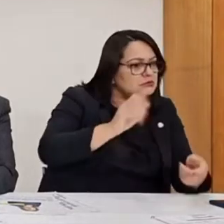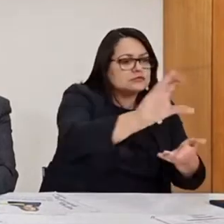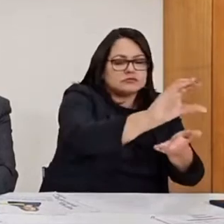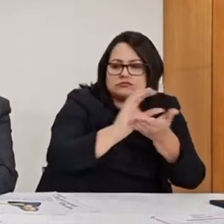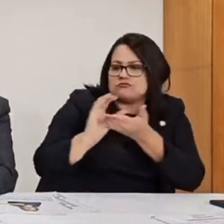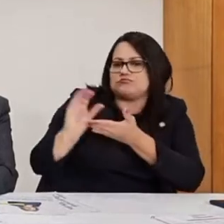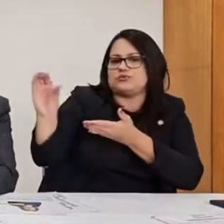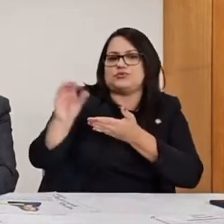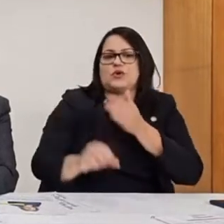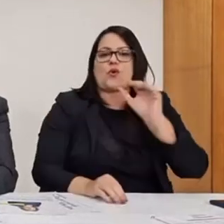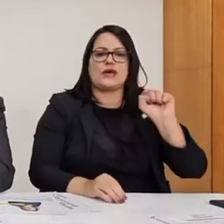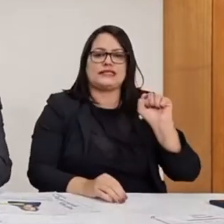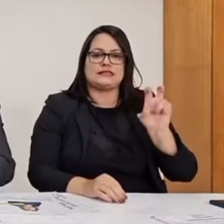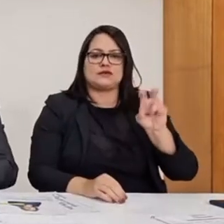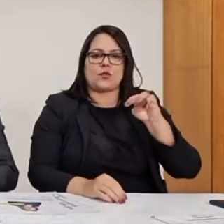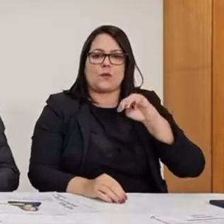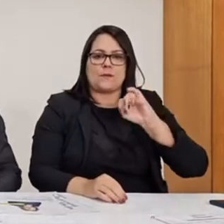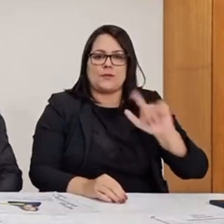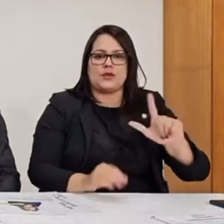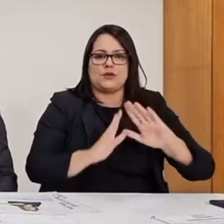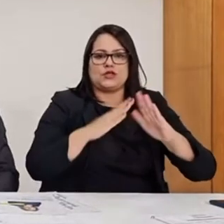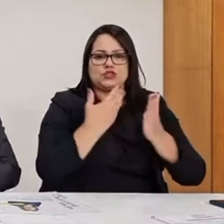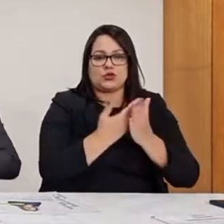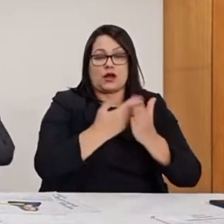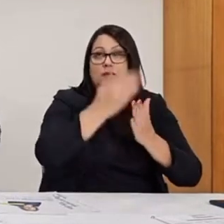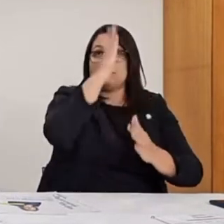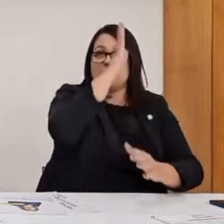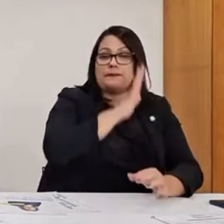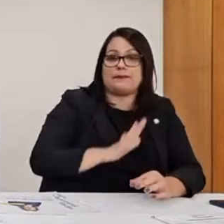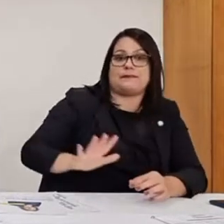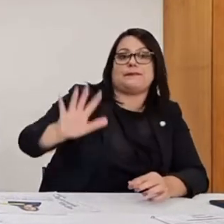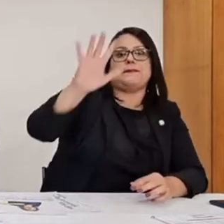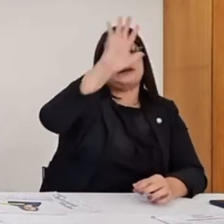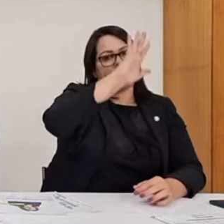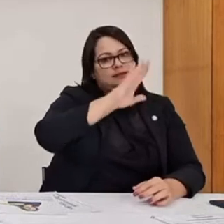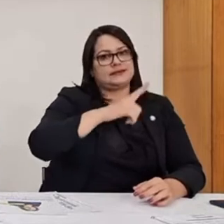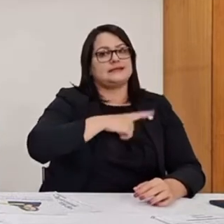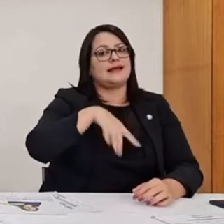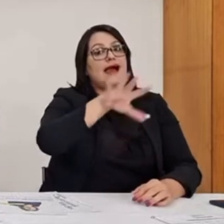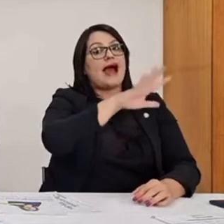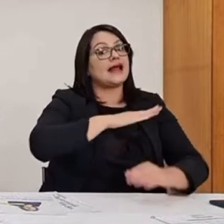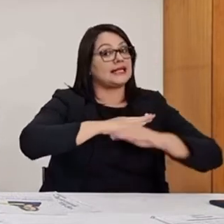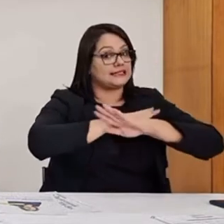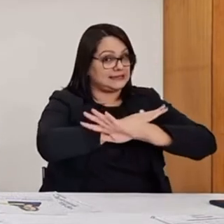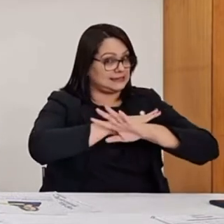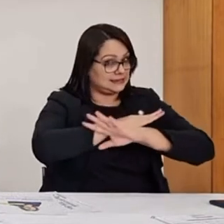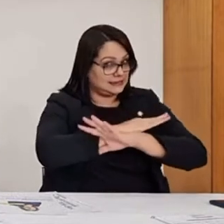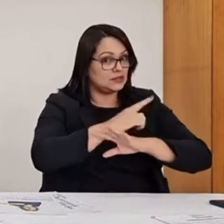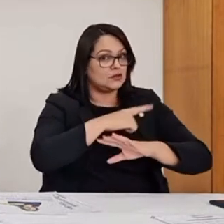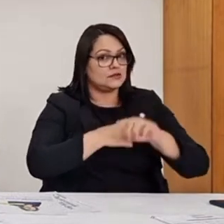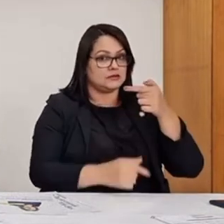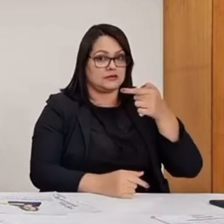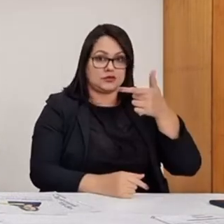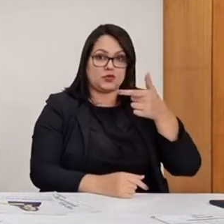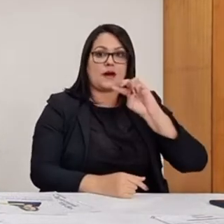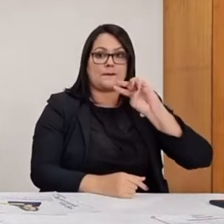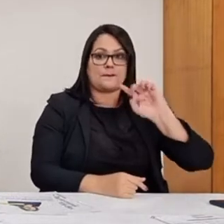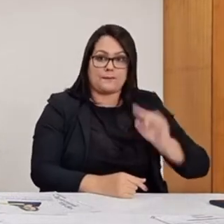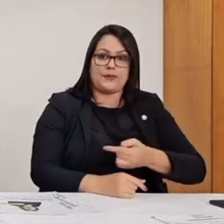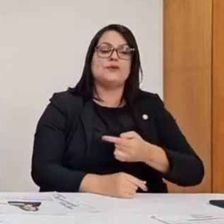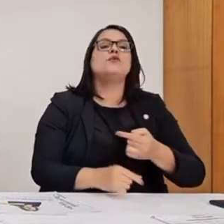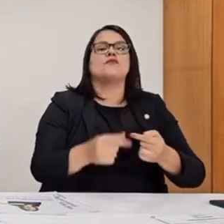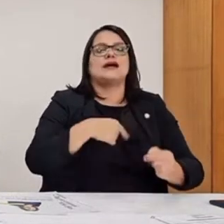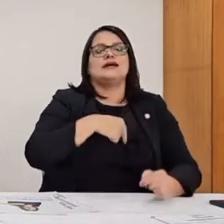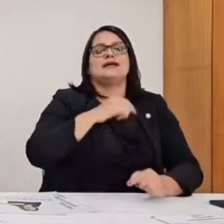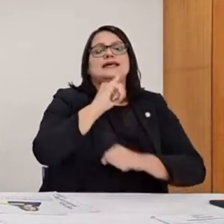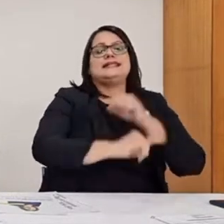85 mil escolas do Brasil que existe na área urbana, 72 mil receberão internet, o